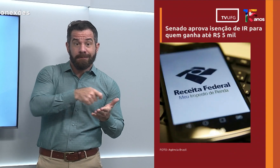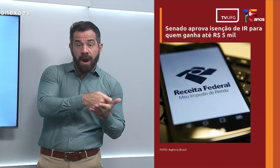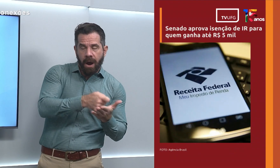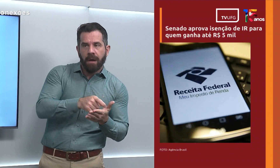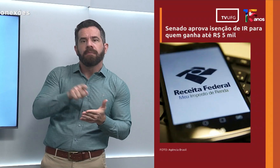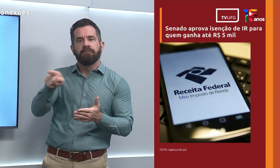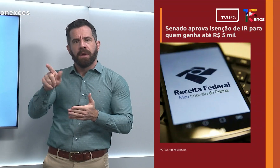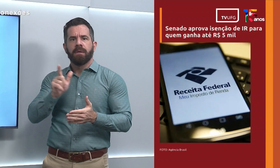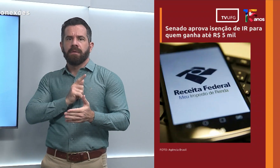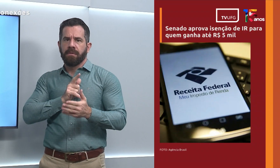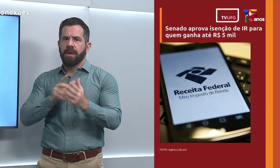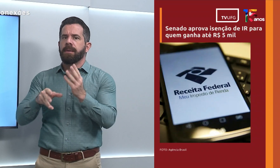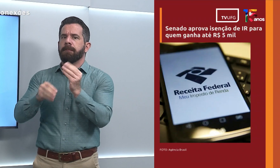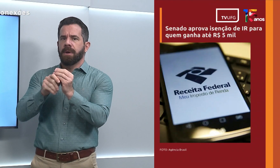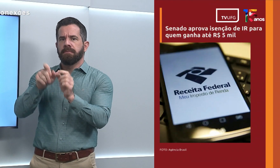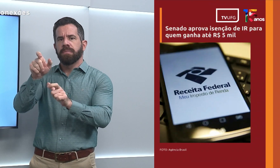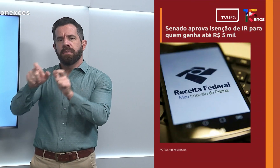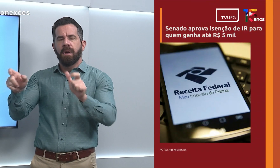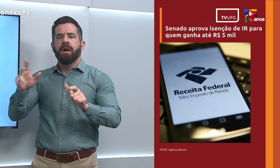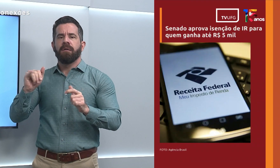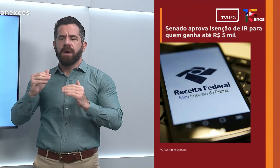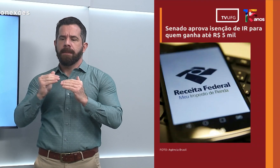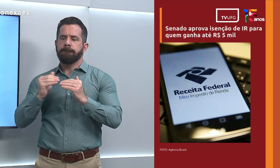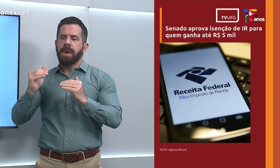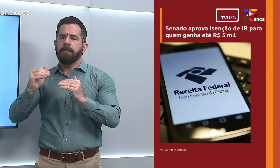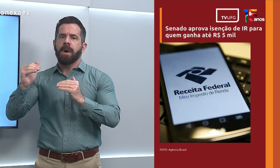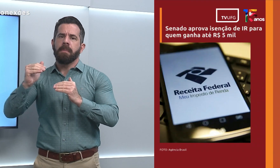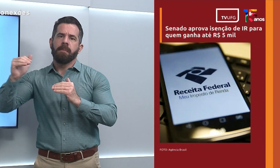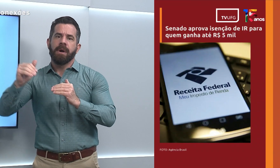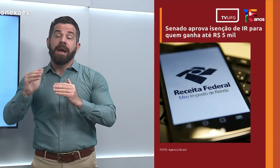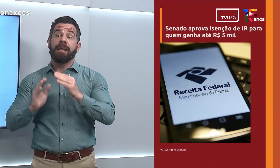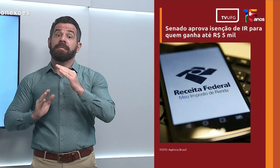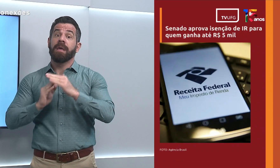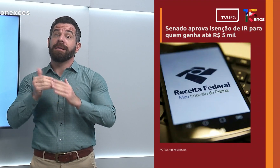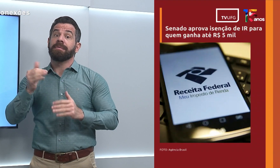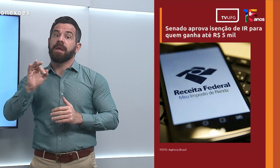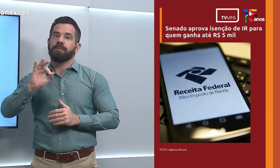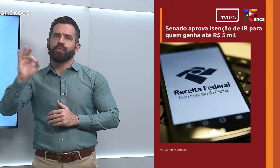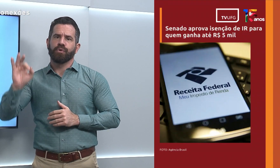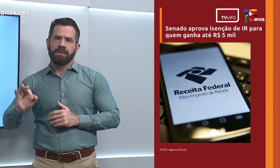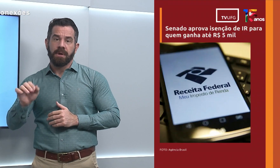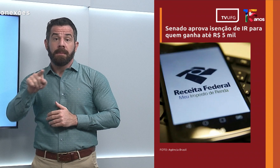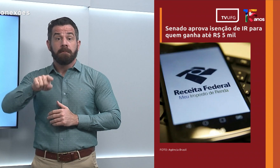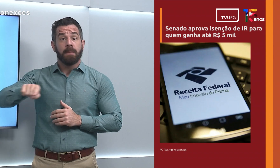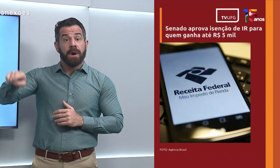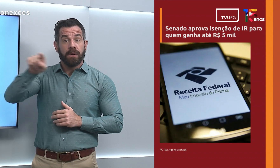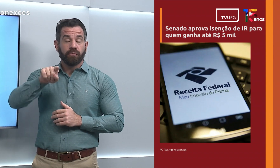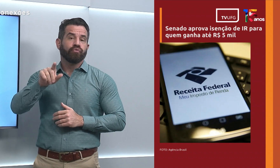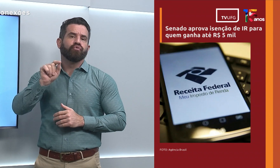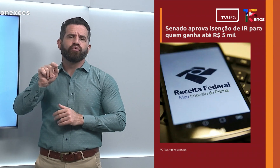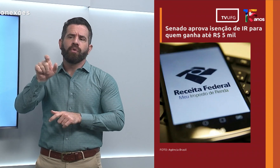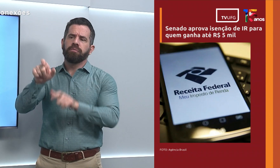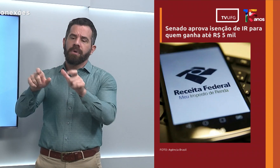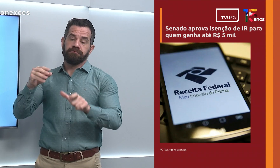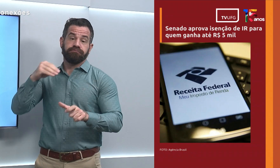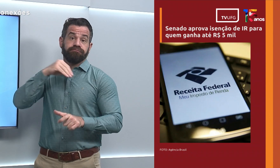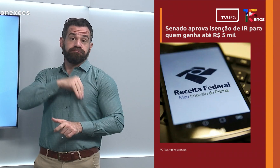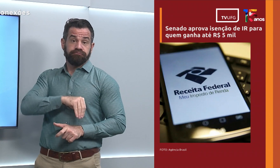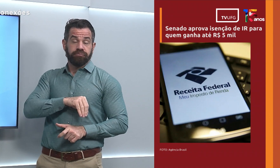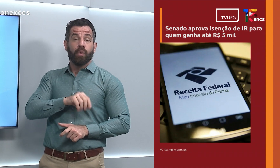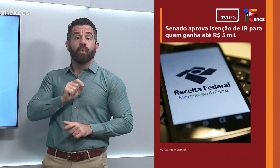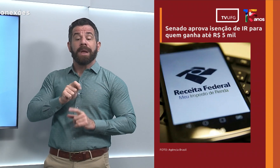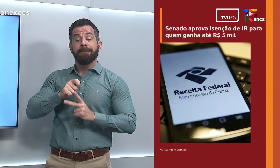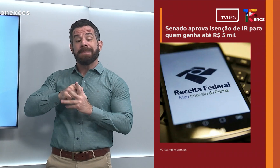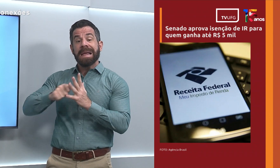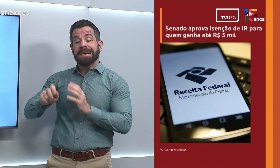prevê uma alíquota extra, progressiva, de até 10%. Para aqueles que recebem mais de